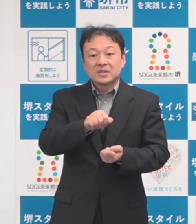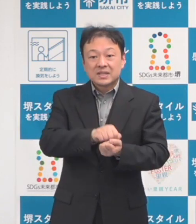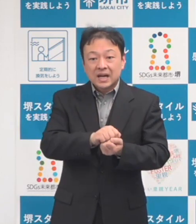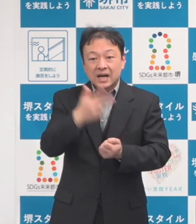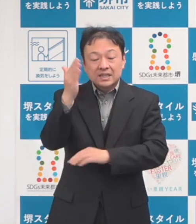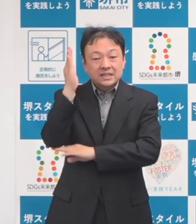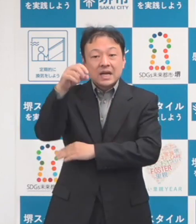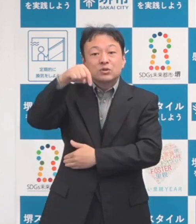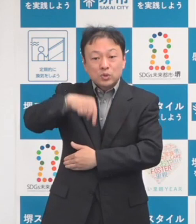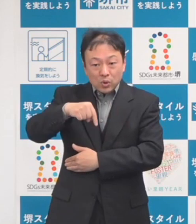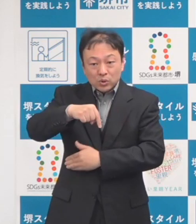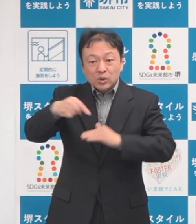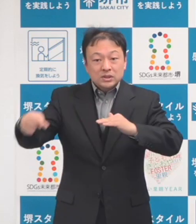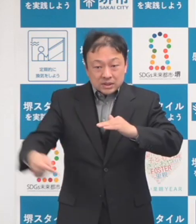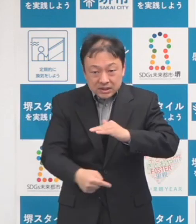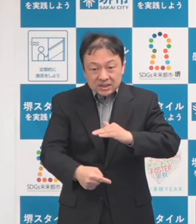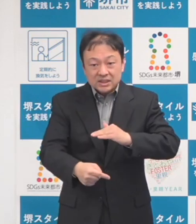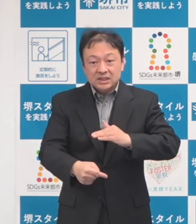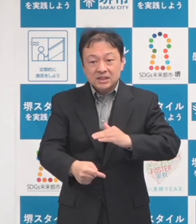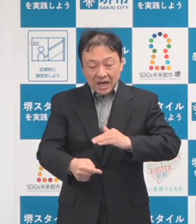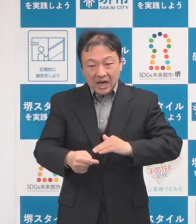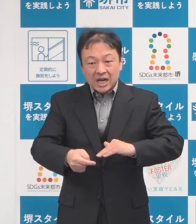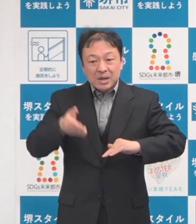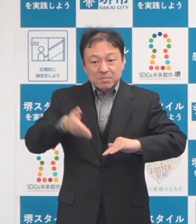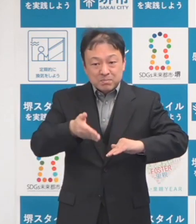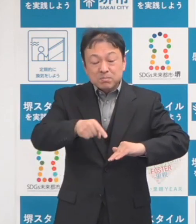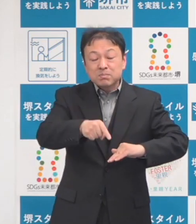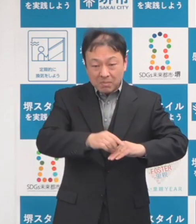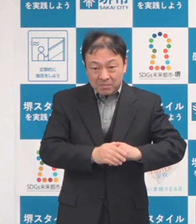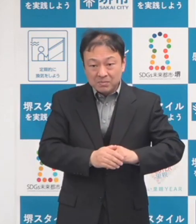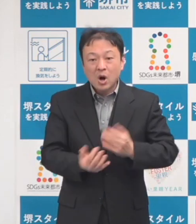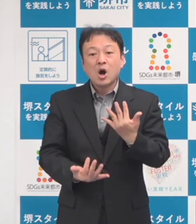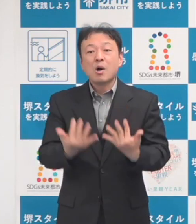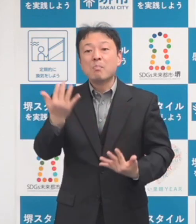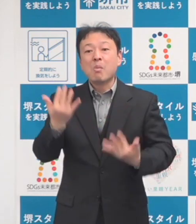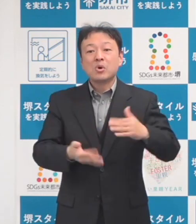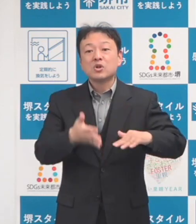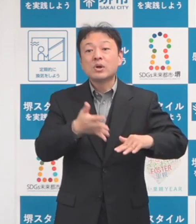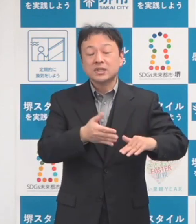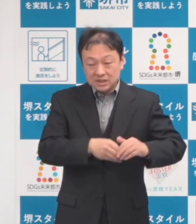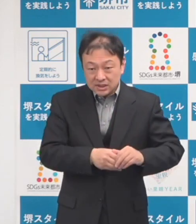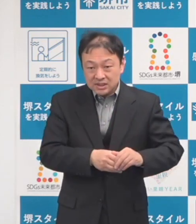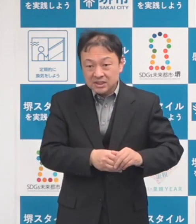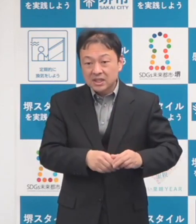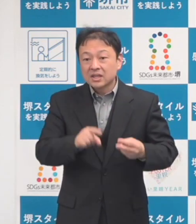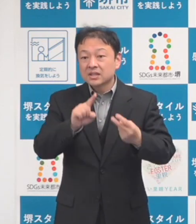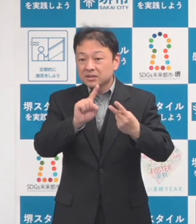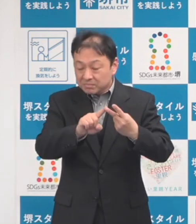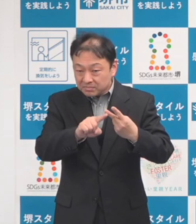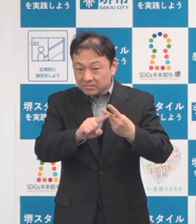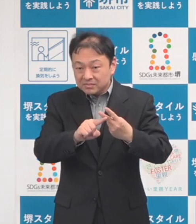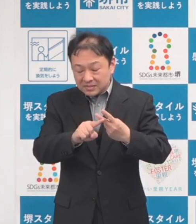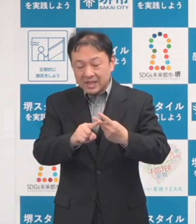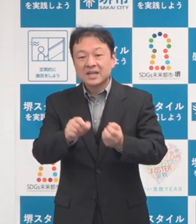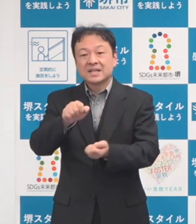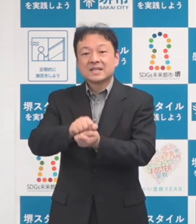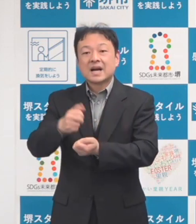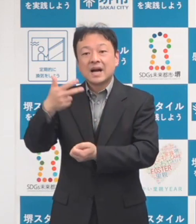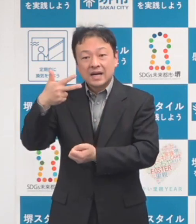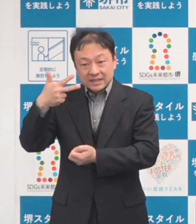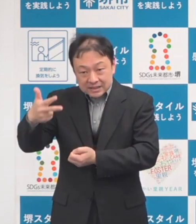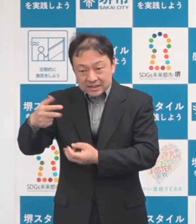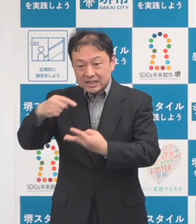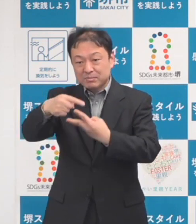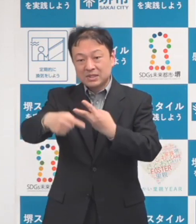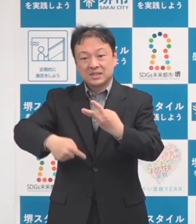を運営されておられる森のキッチン様、そして堺市が連携をしましてマイボトルの利用促